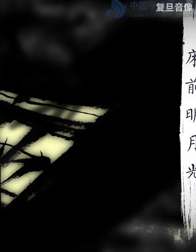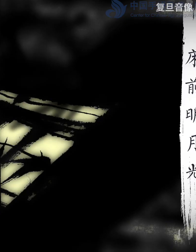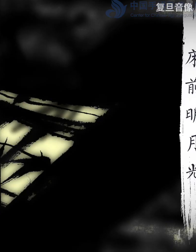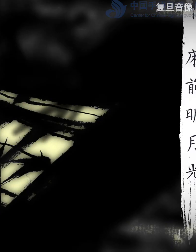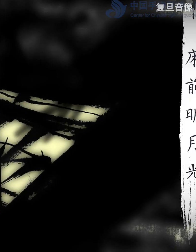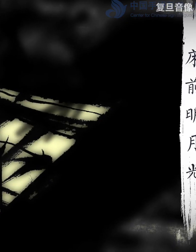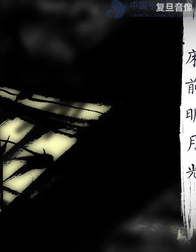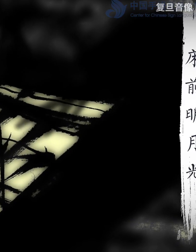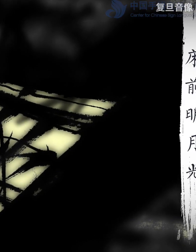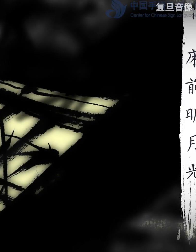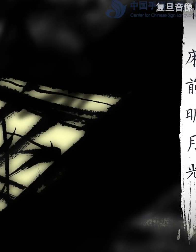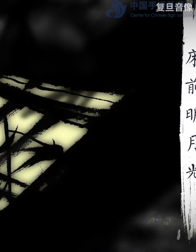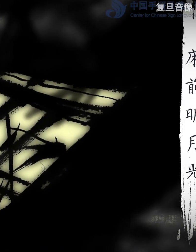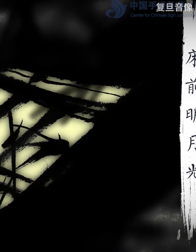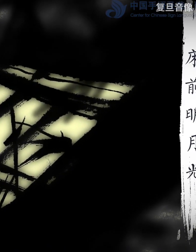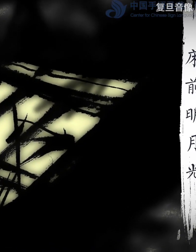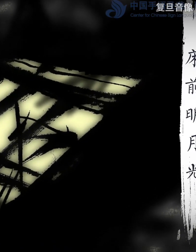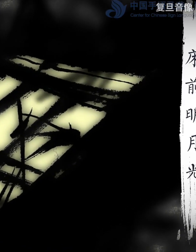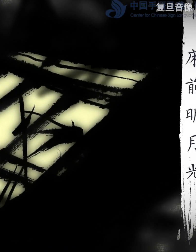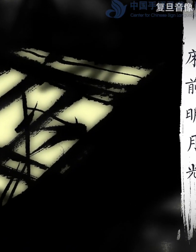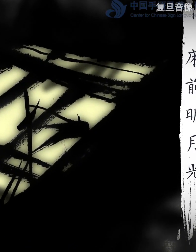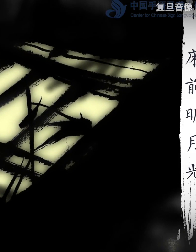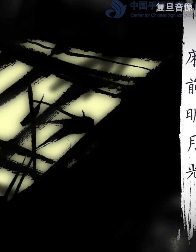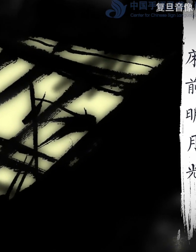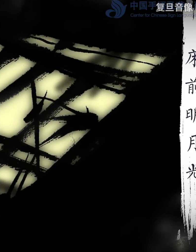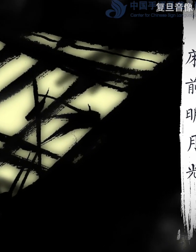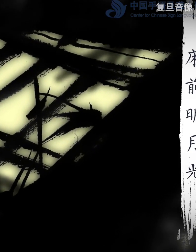床前明月光，